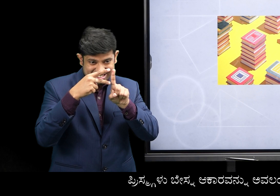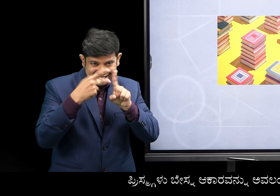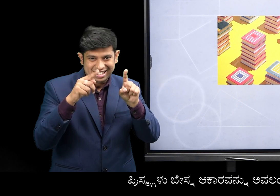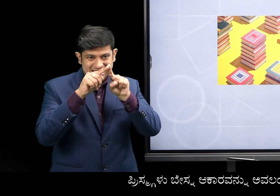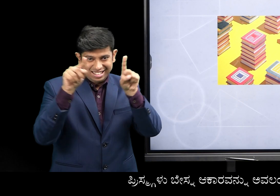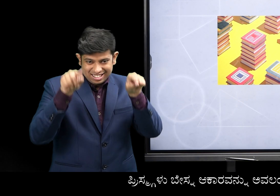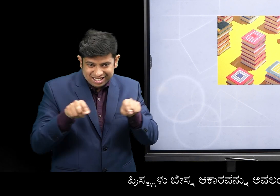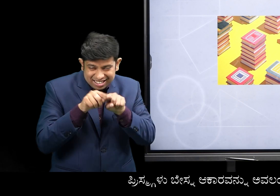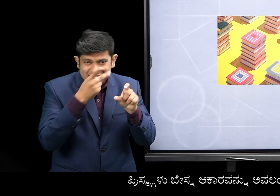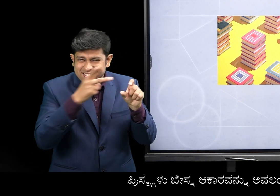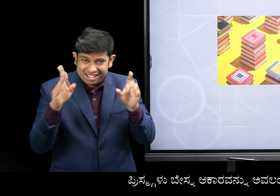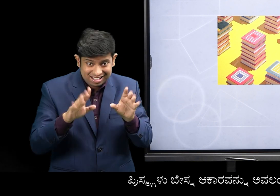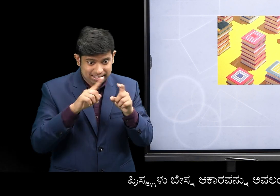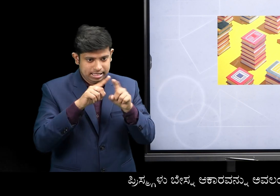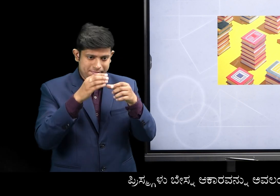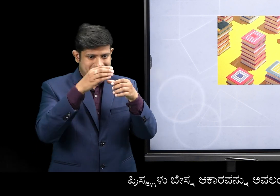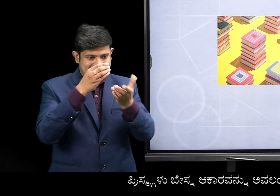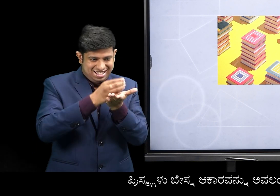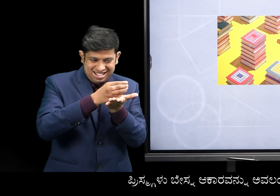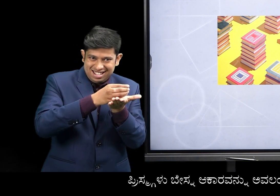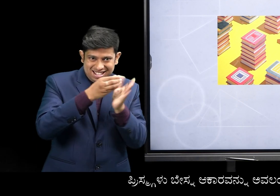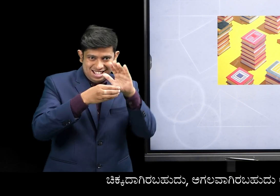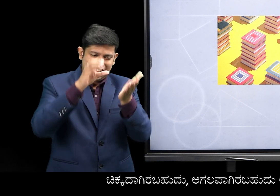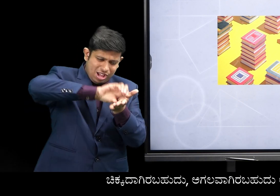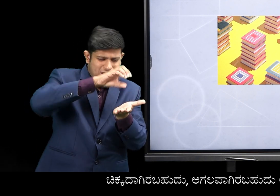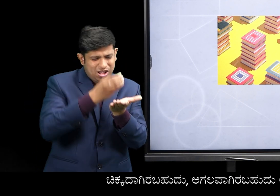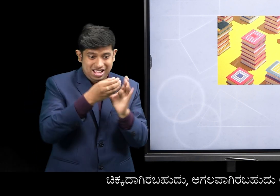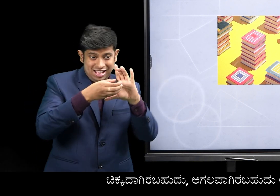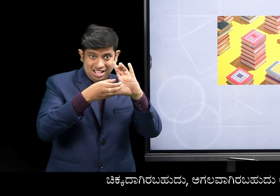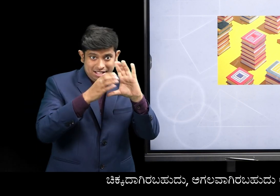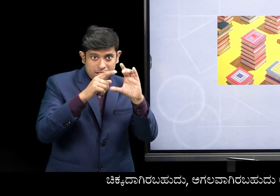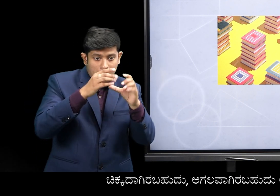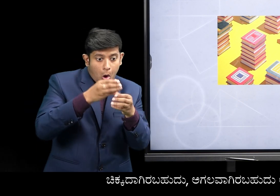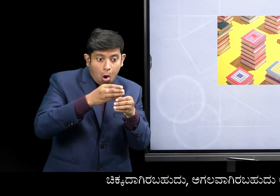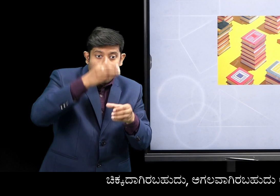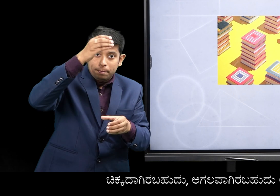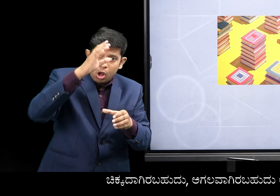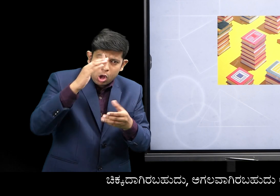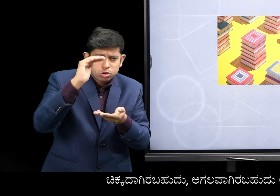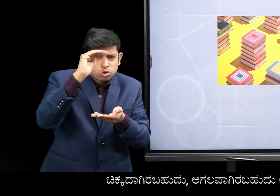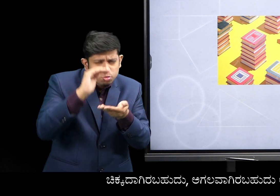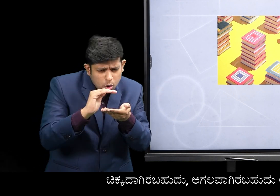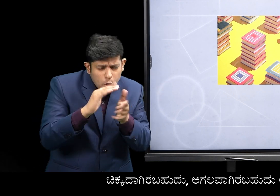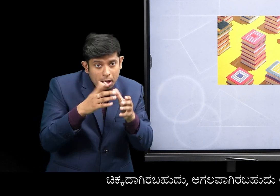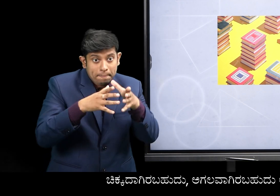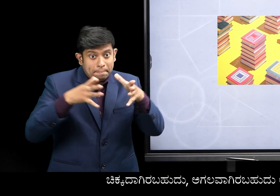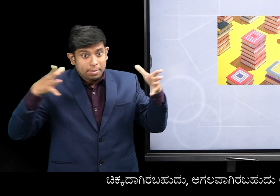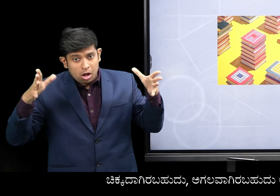ಪ್ರಿಸಂಗಳು ಬೇಸ್ನ ಆಕಾರವನ್ನ ಅವಲಂಬಿಸಿ ಎತ್ತರ ಅಥವಾ ಚಿಕ್ಕದಾಗಿರಬಹುದು, ಅಗಲವಾಗಿರಬಹುದು ಅಥವಾ ಕಿರಿದಾಗಿರಬಹುದು.